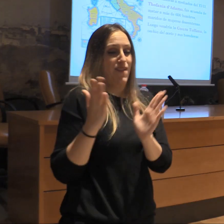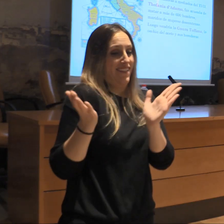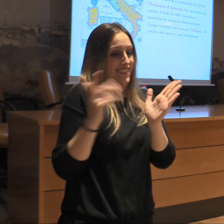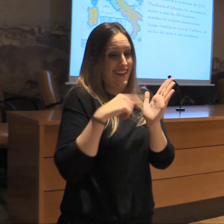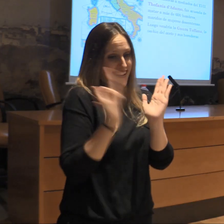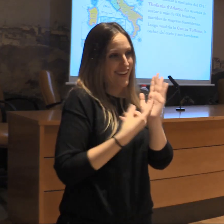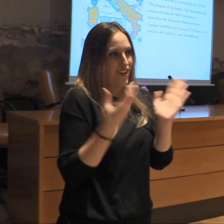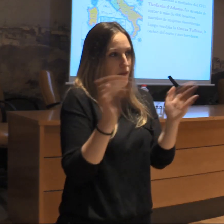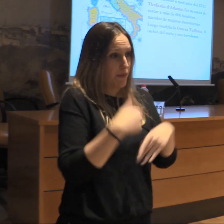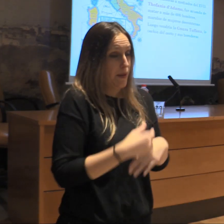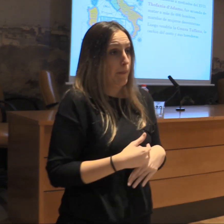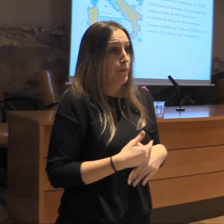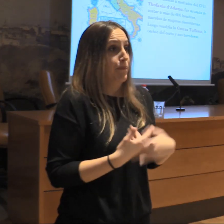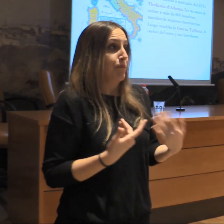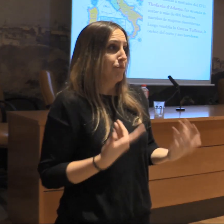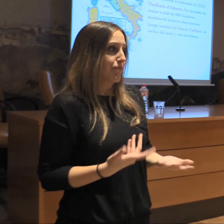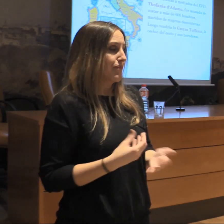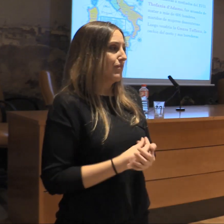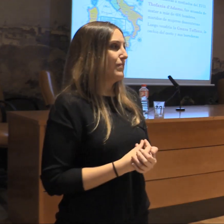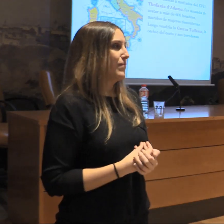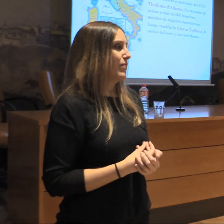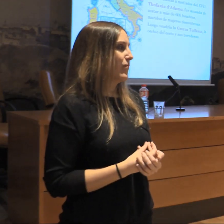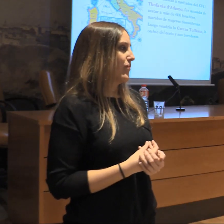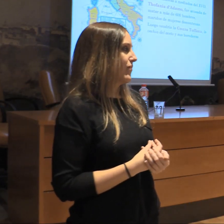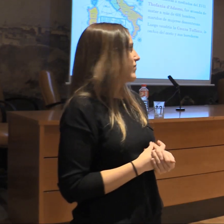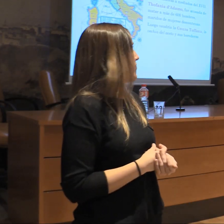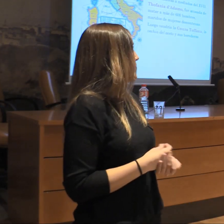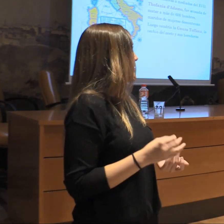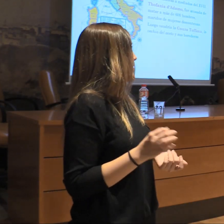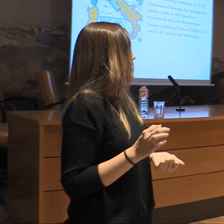conocías a una tofana